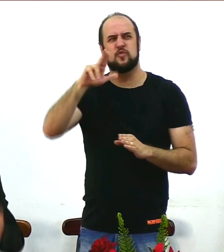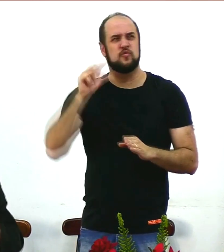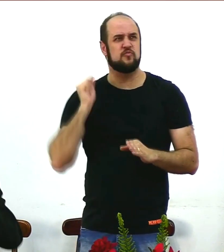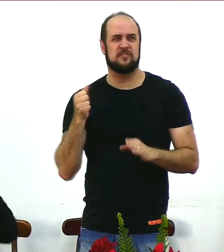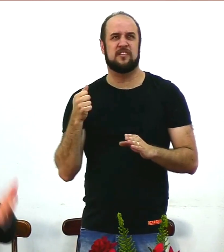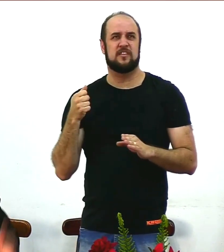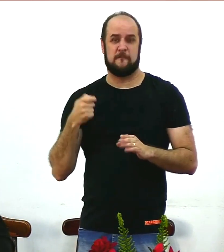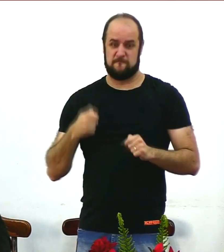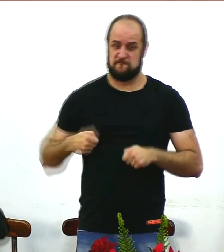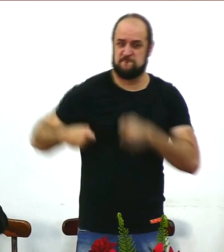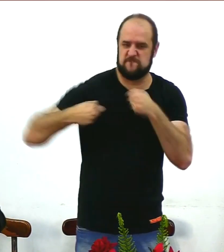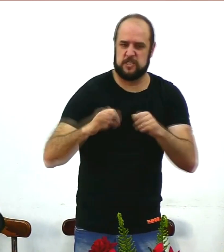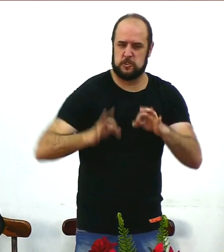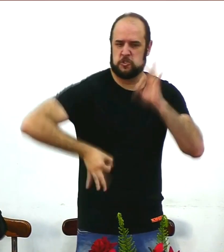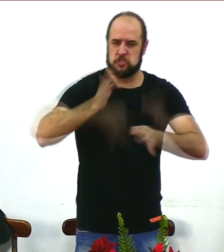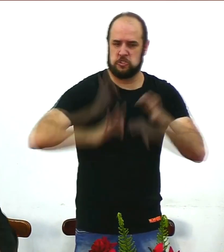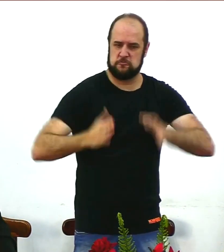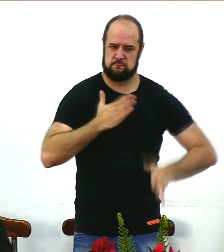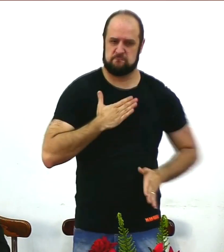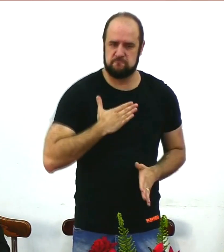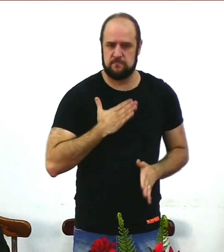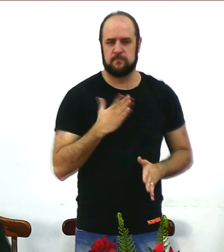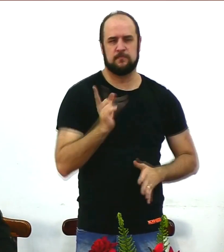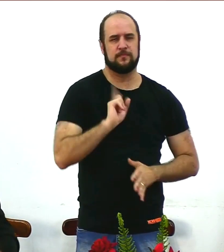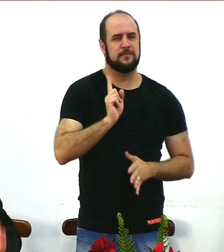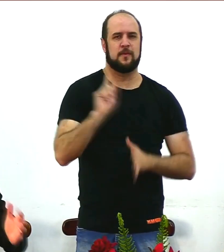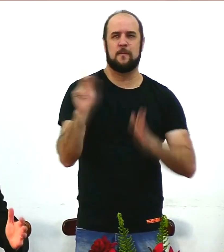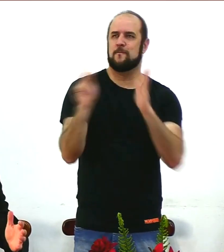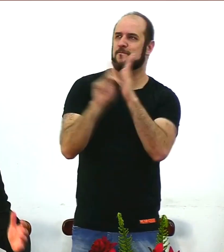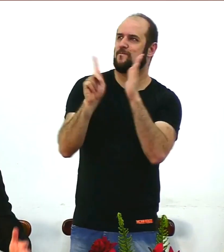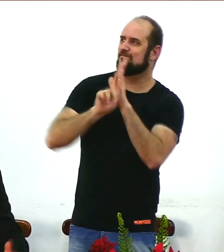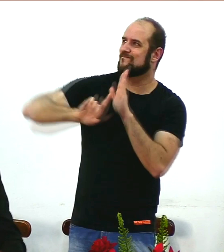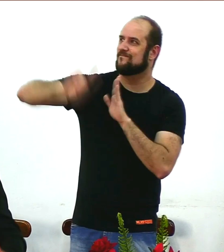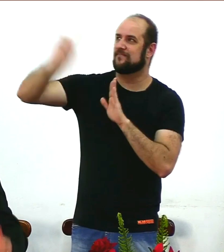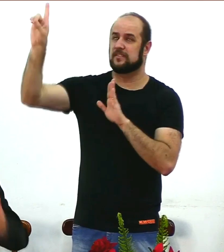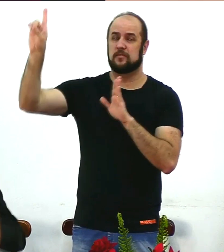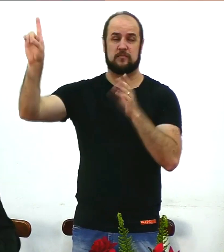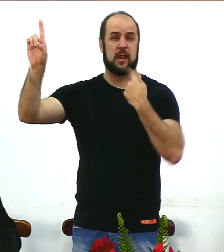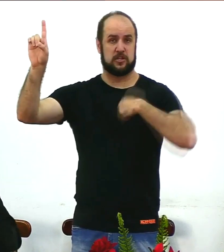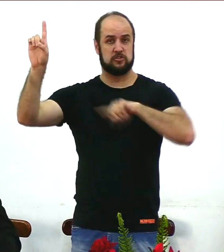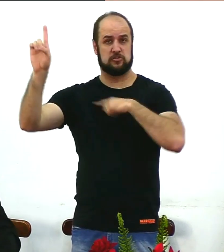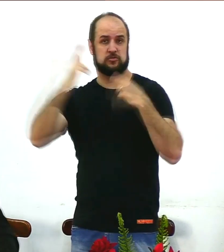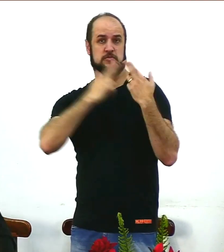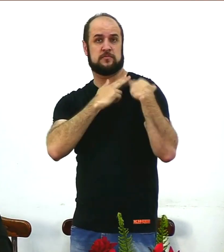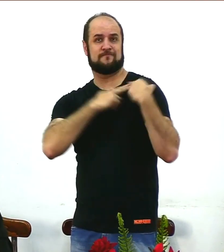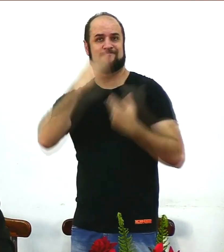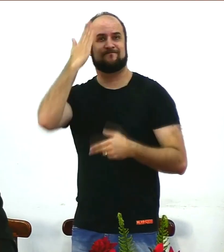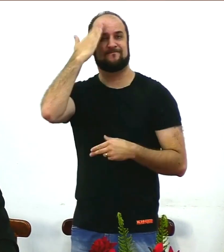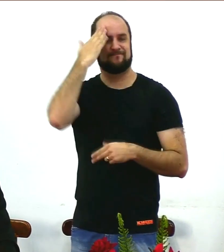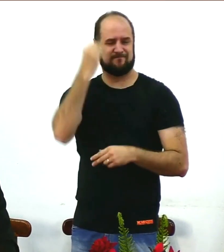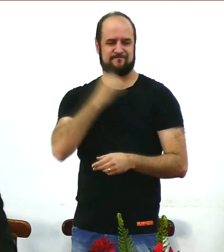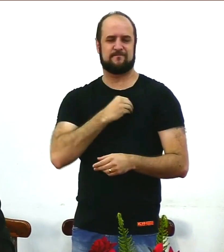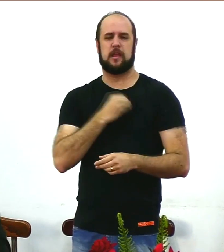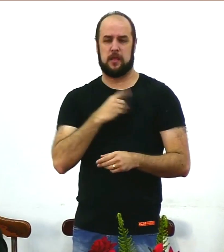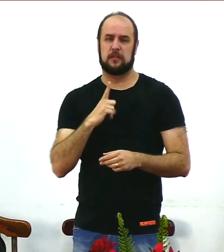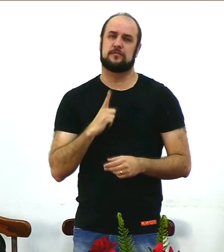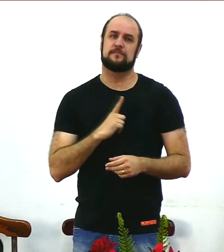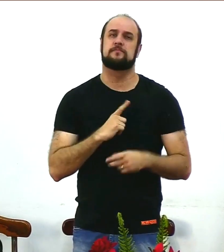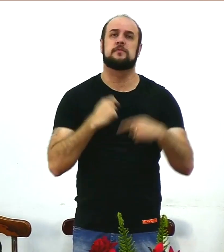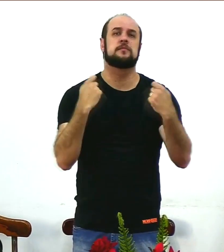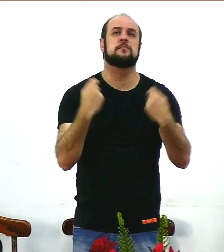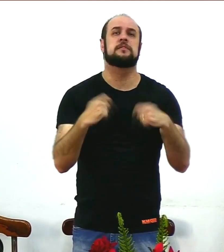que a distância leva ao choro mesmo, é momento de aflição. Mas o amor que temos a Deus, que nos conduz às lembranças